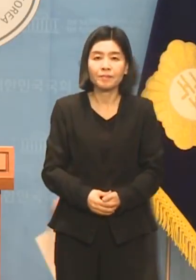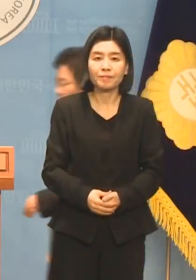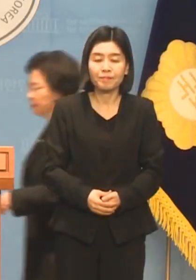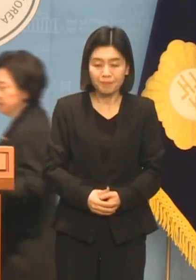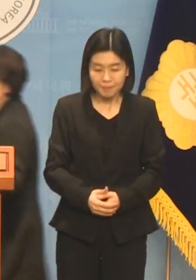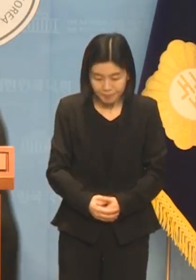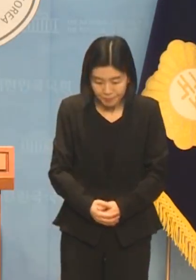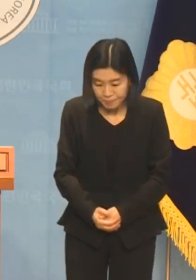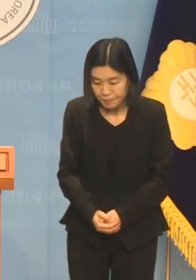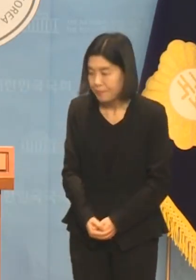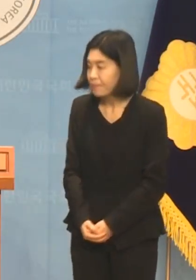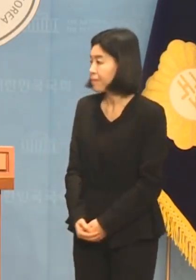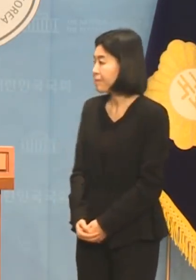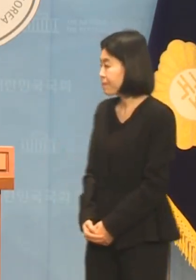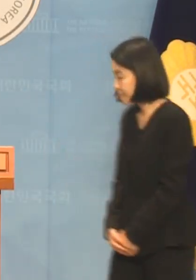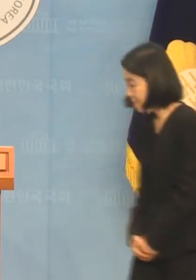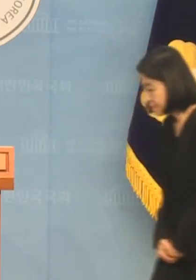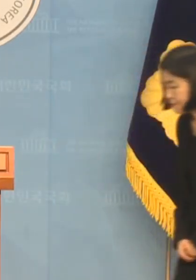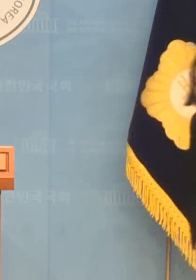감사합니다.